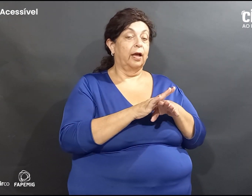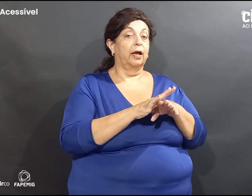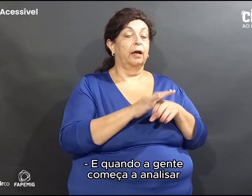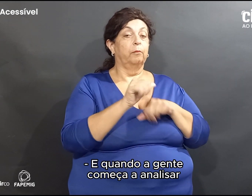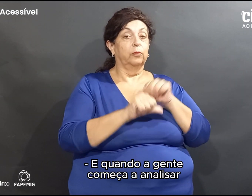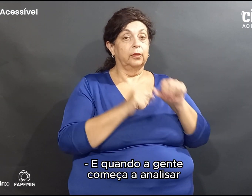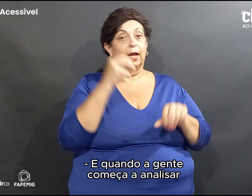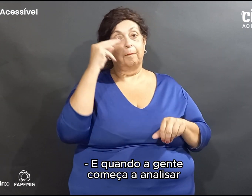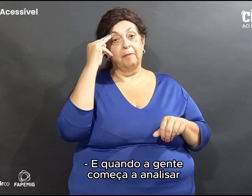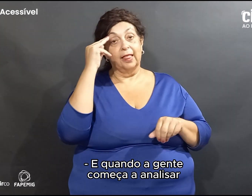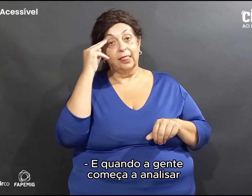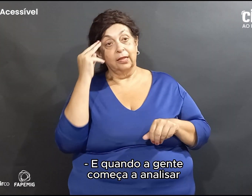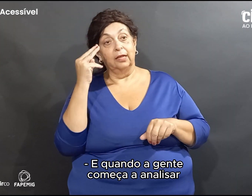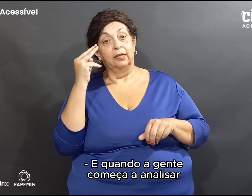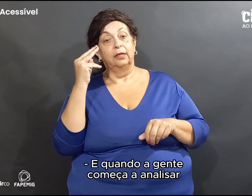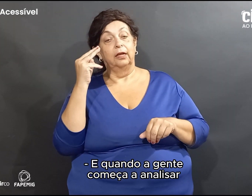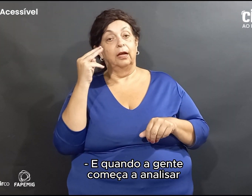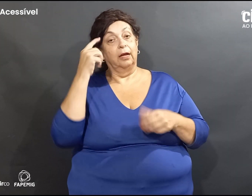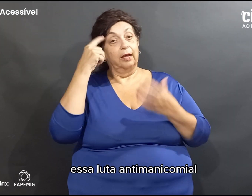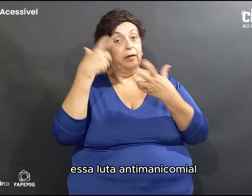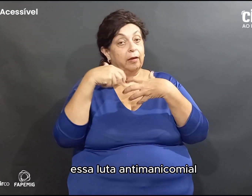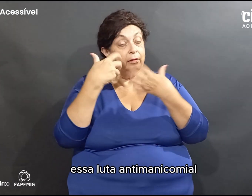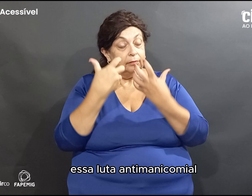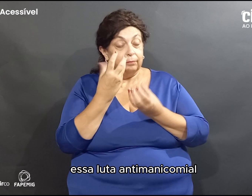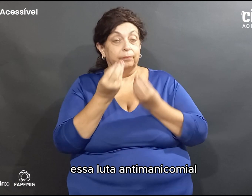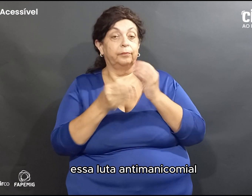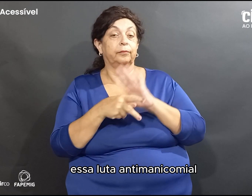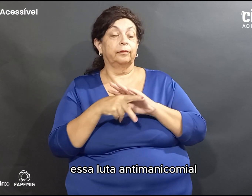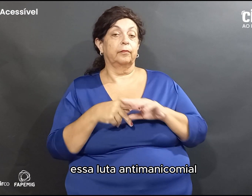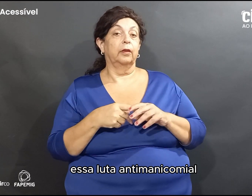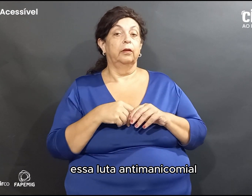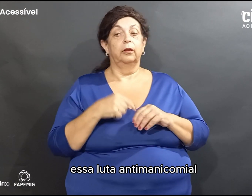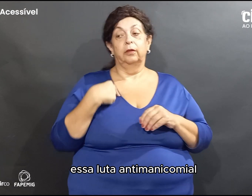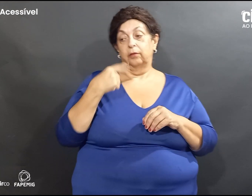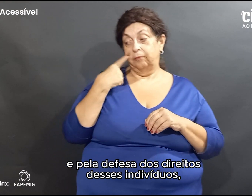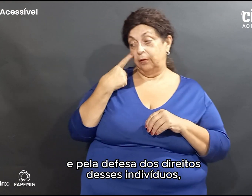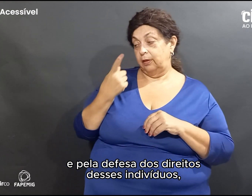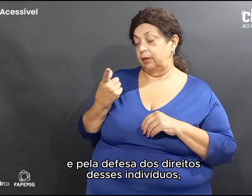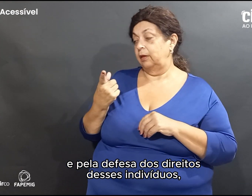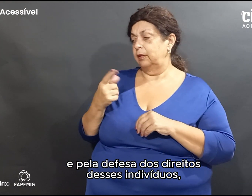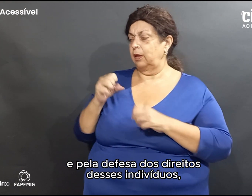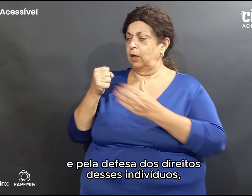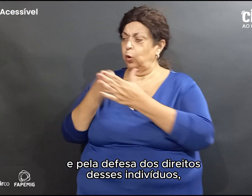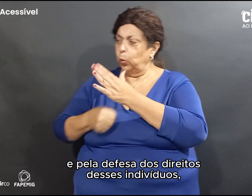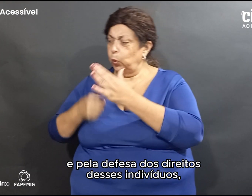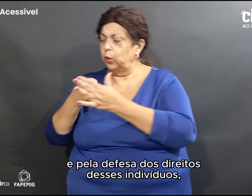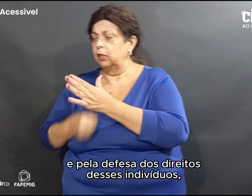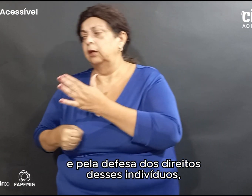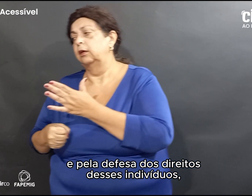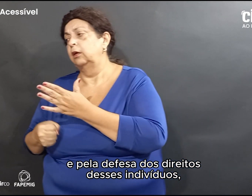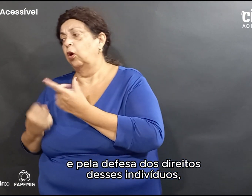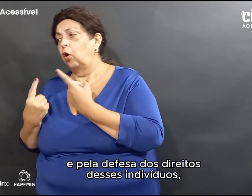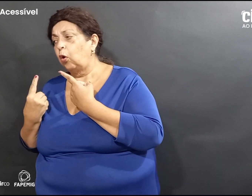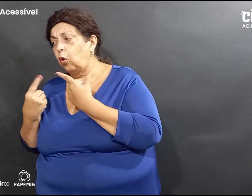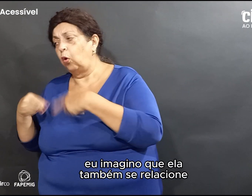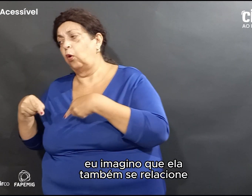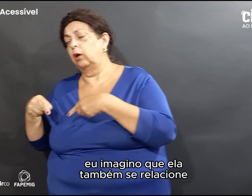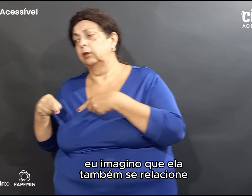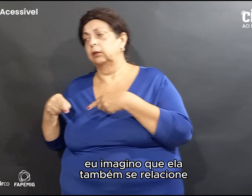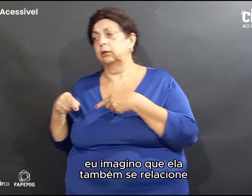E quando a gente começa a analisar essa luta antimanicomial e pela defesa dos direitos desses indivíduos, eu imagino